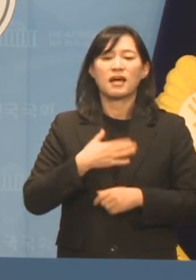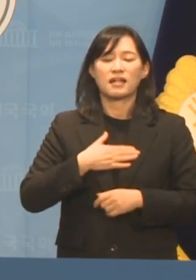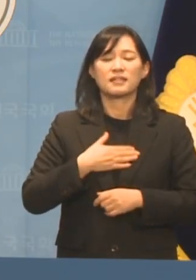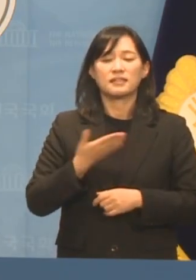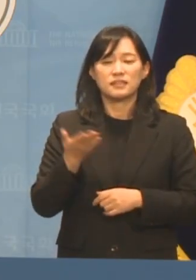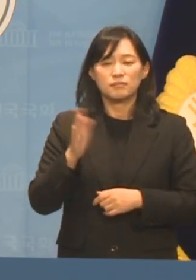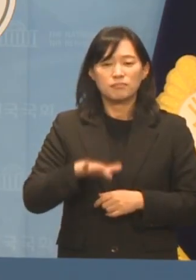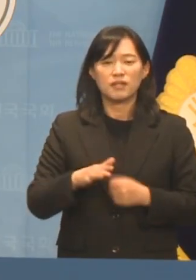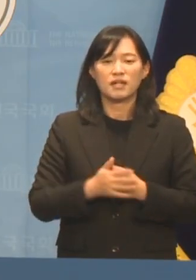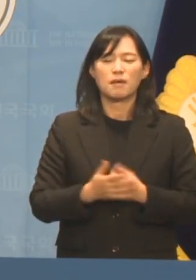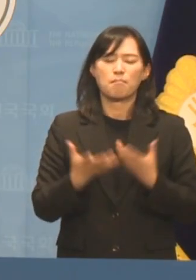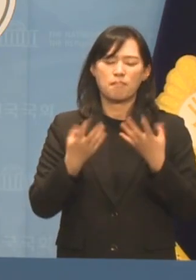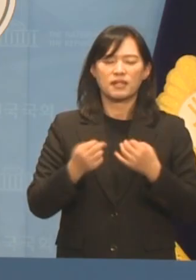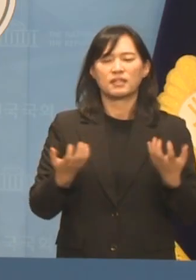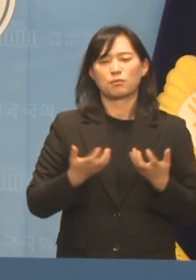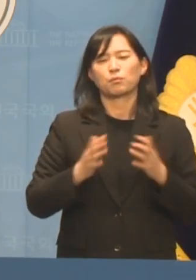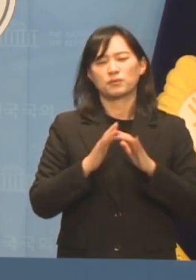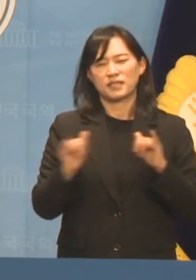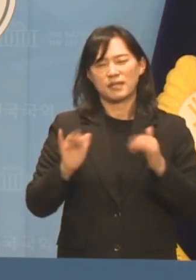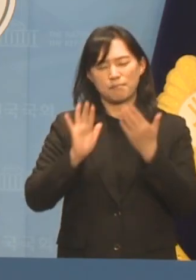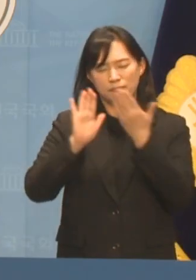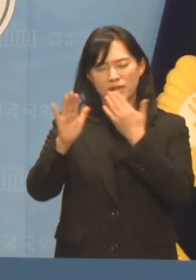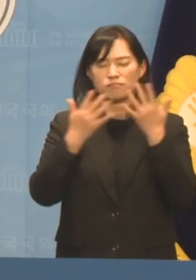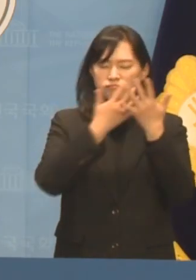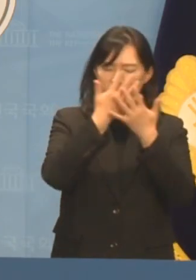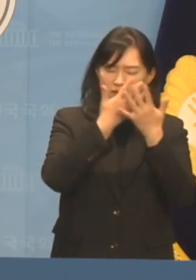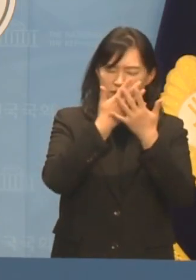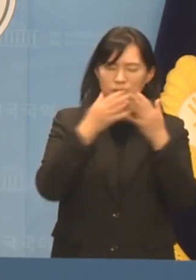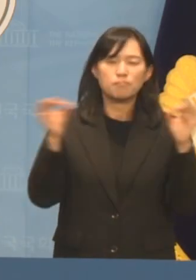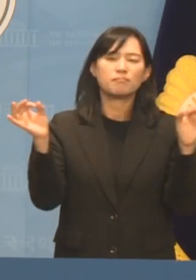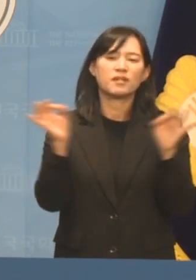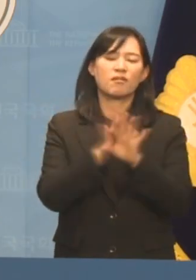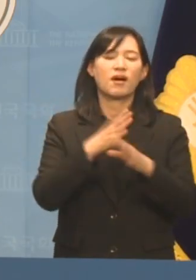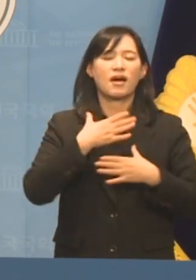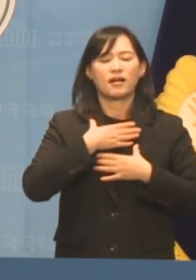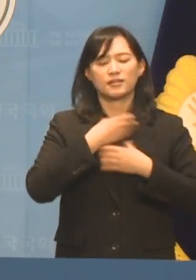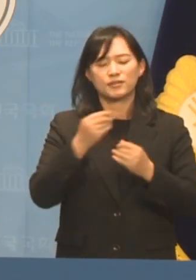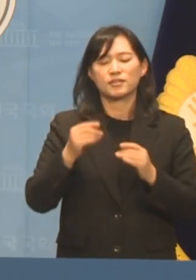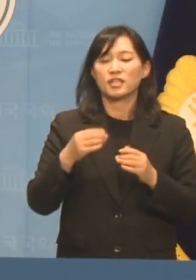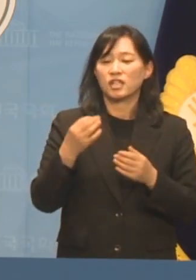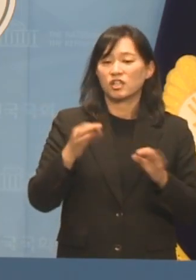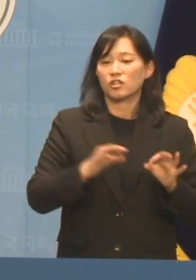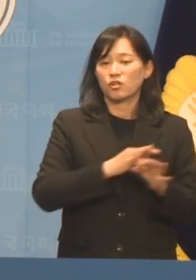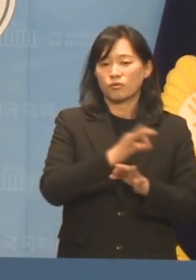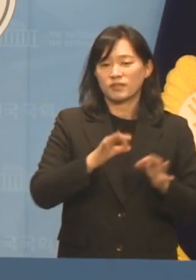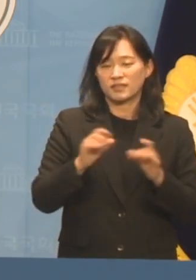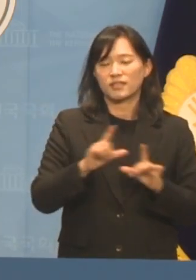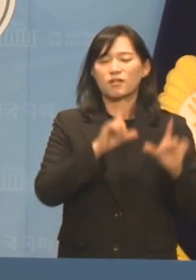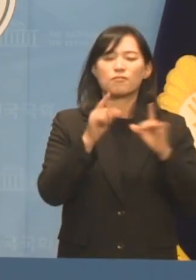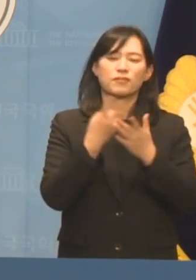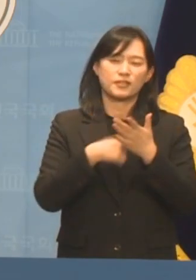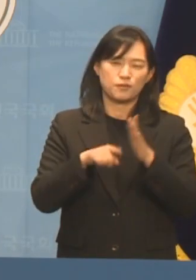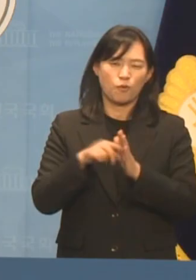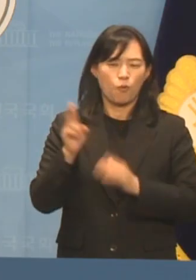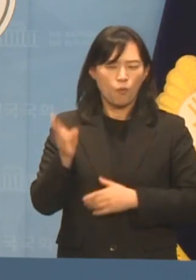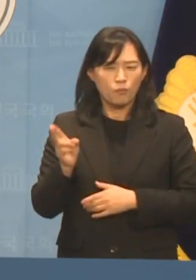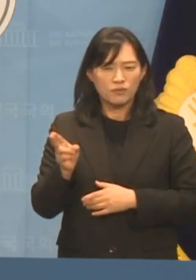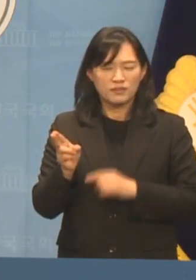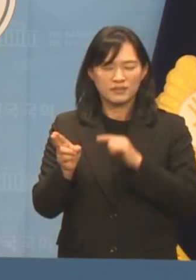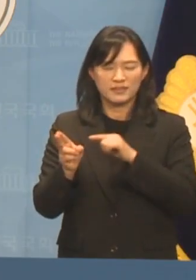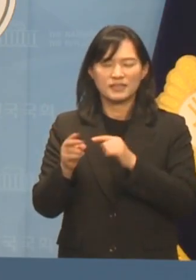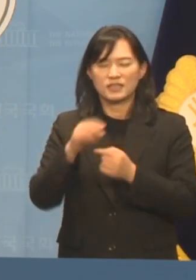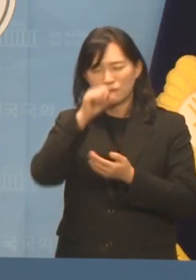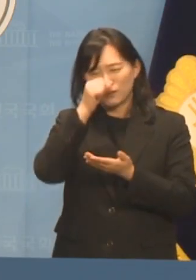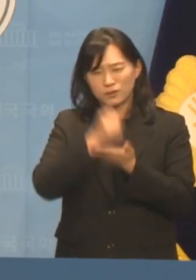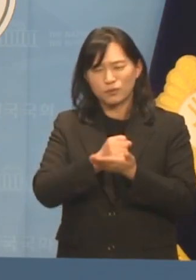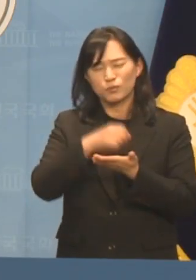노동자와 입점업체들이 이 미래 불확실성을 없애고 안정적인 경제 생활을 할 수 있도록 홈플러스가 정상적이고